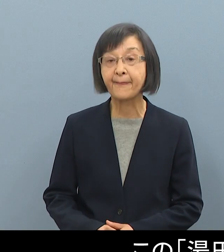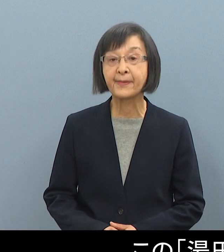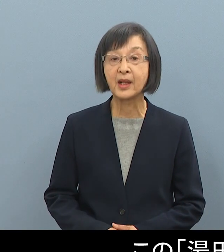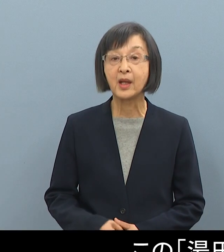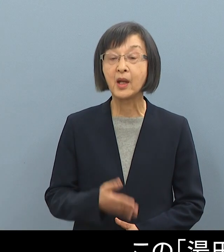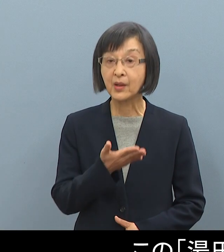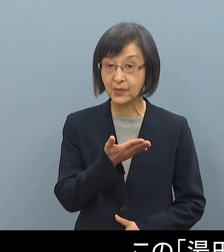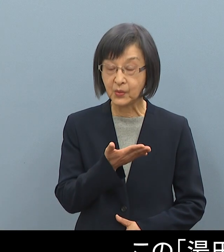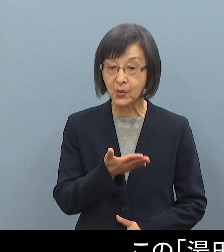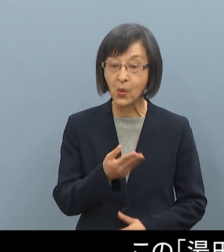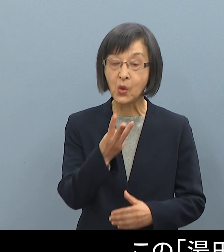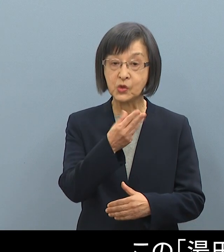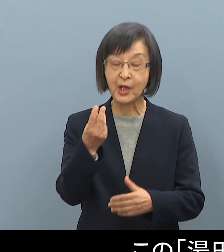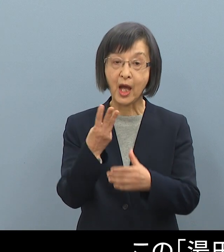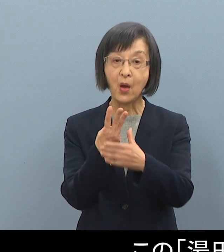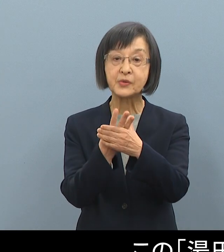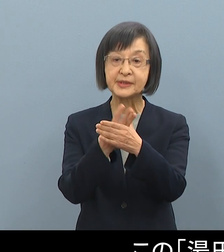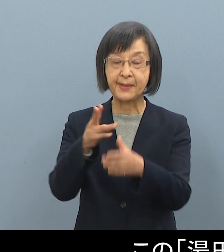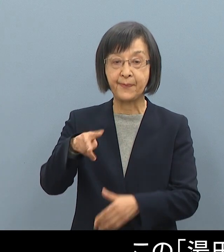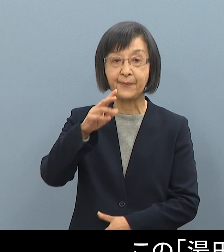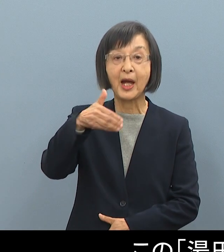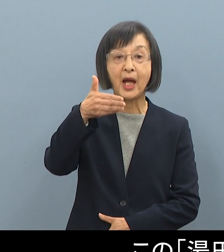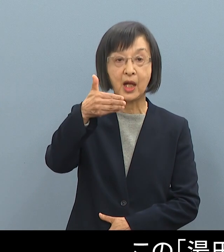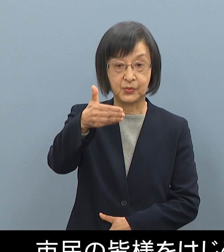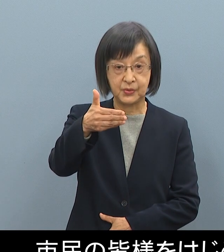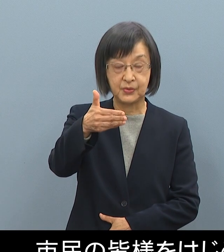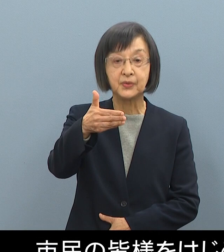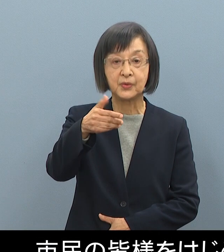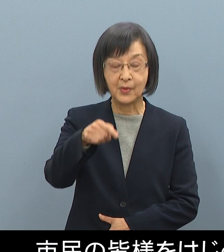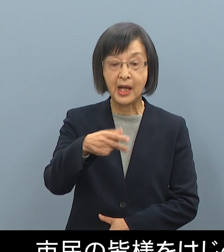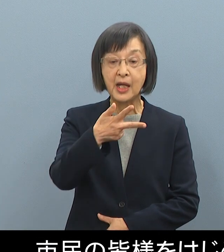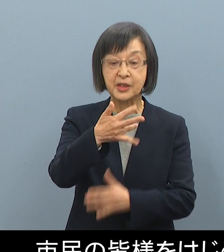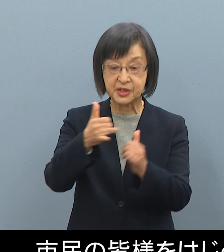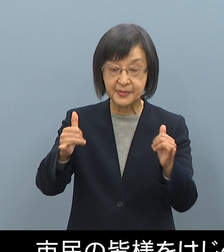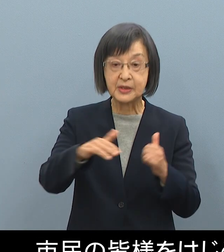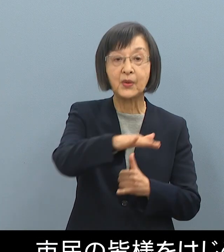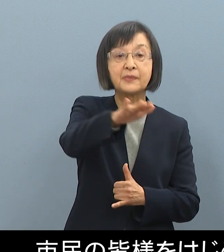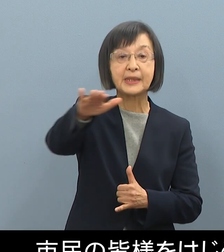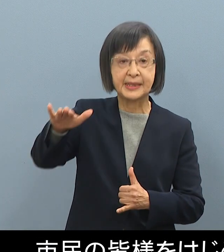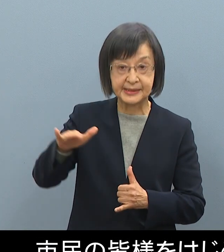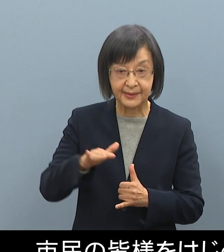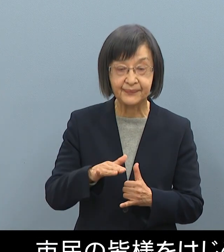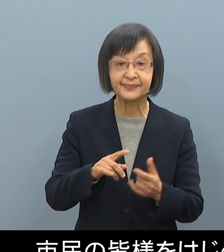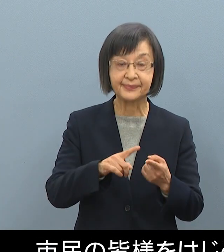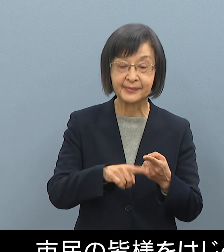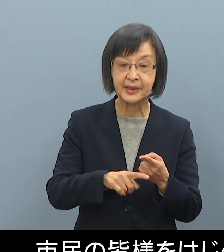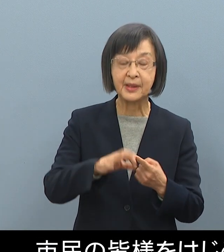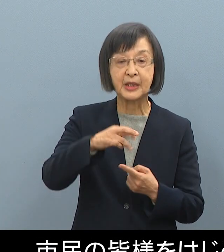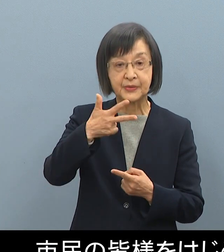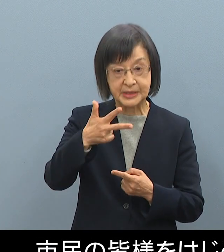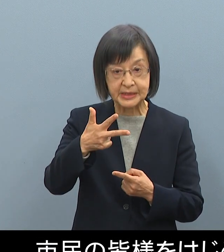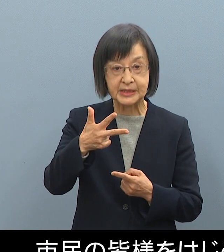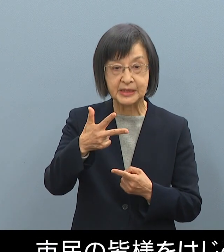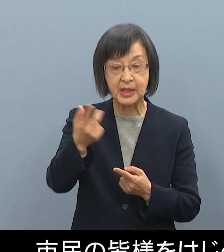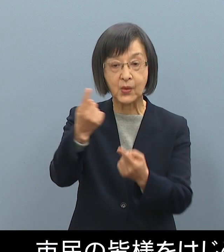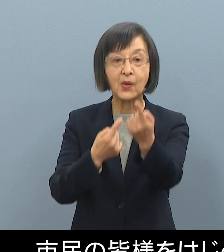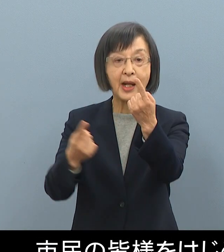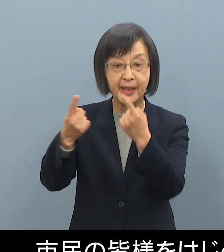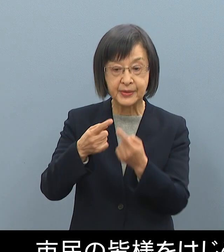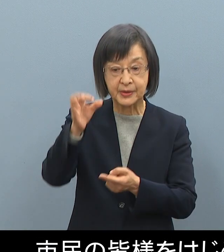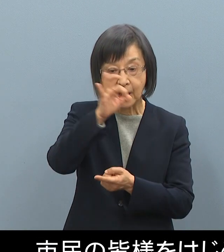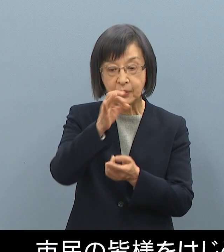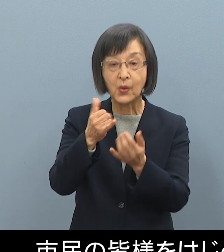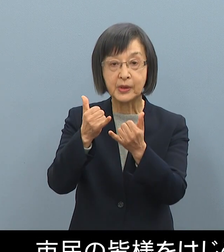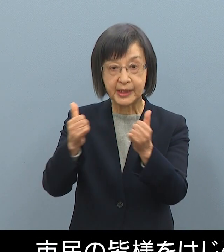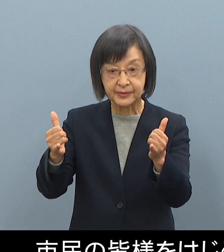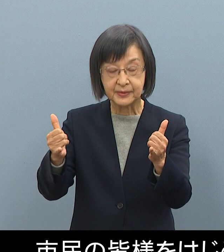この湯田温泉パークにつきまして、市民の皆様をはじめ、本市を訪れる観光客の皆